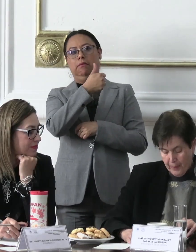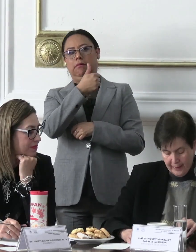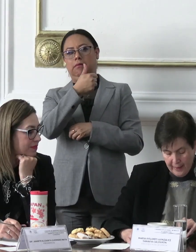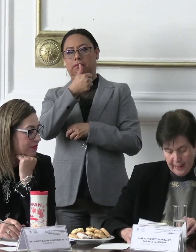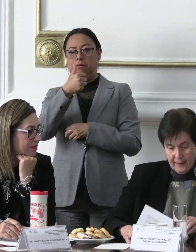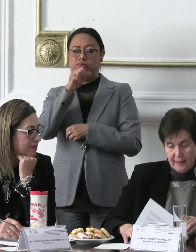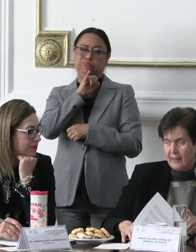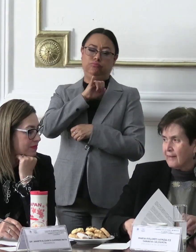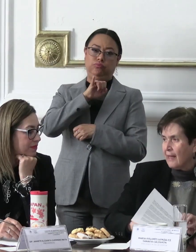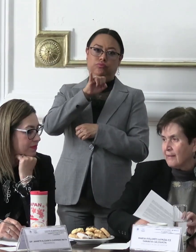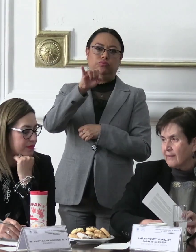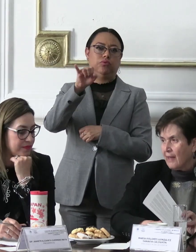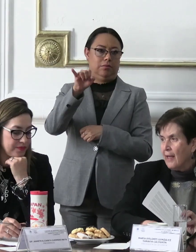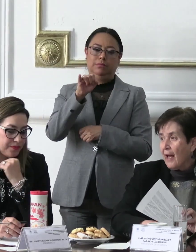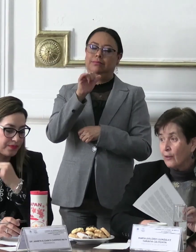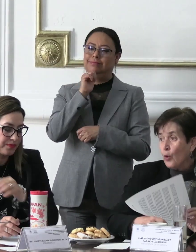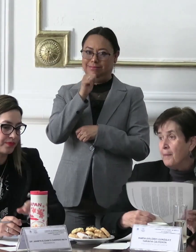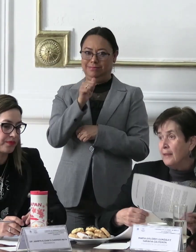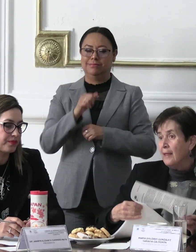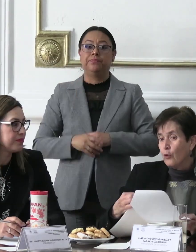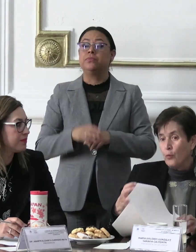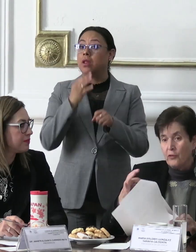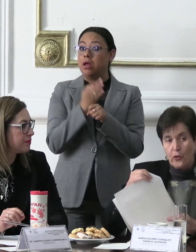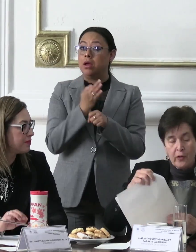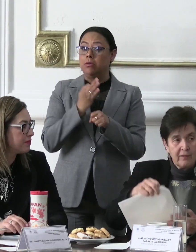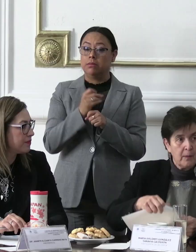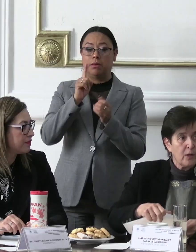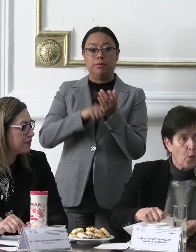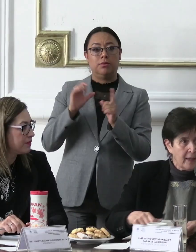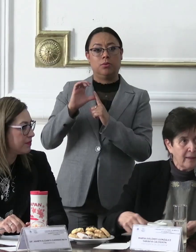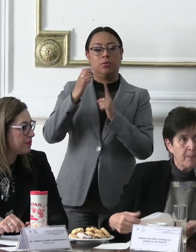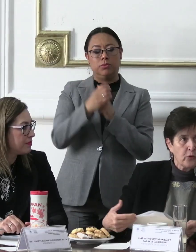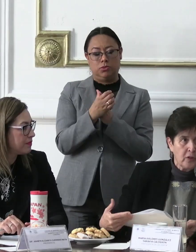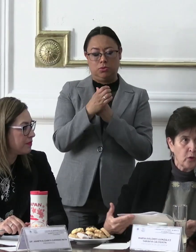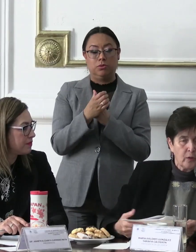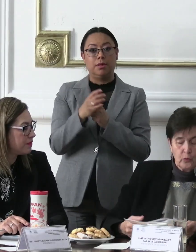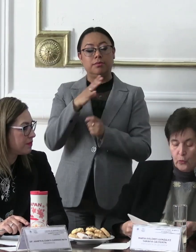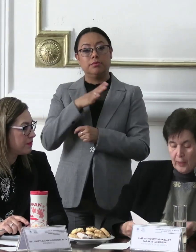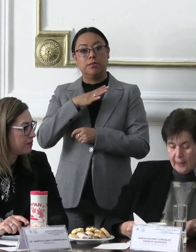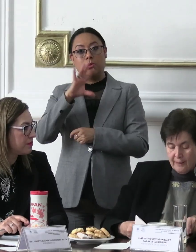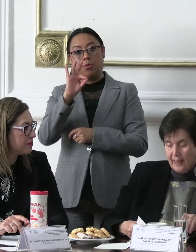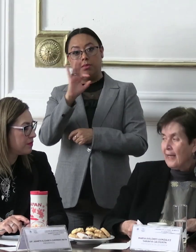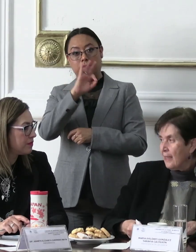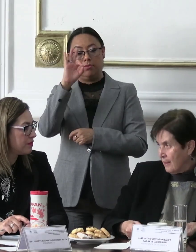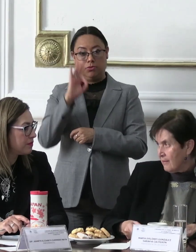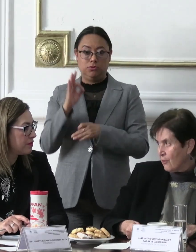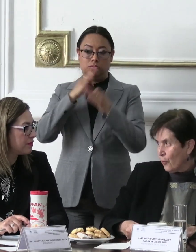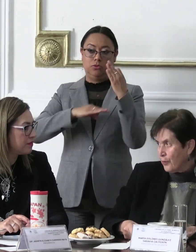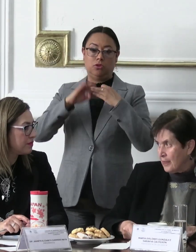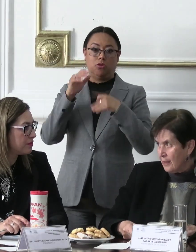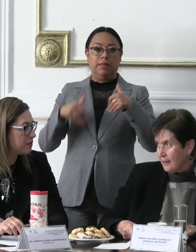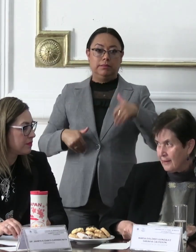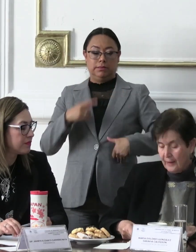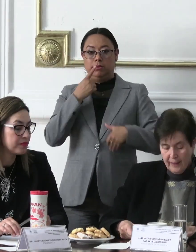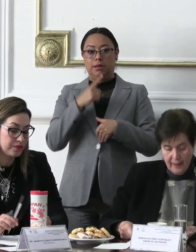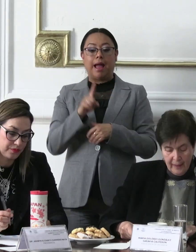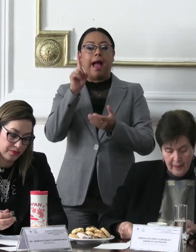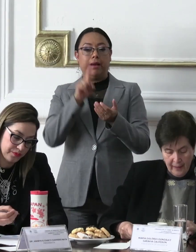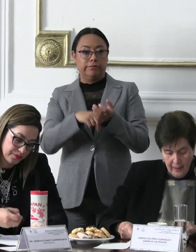traslados que impliquen grandes distancias. Actualmente la comisión recibe el 40% de sus quejas en estas